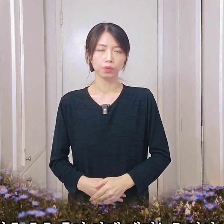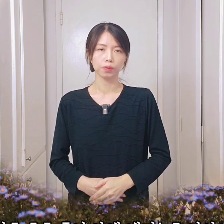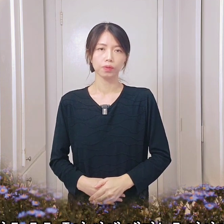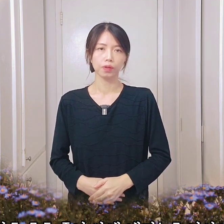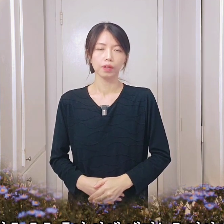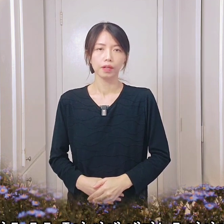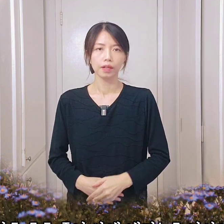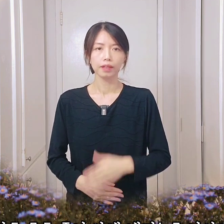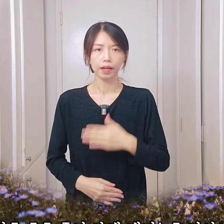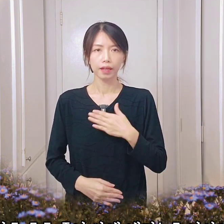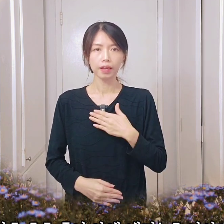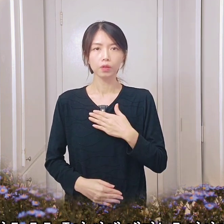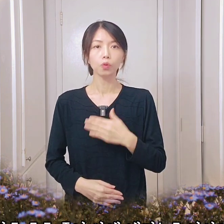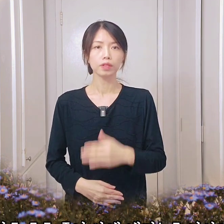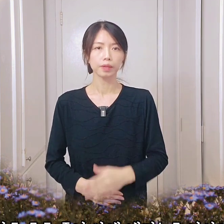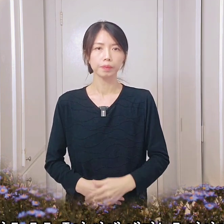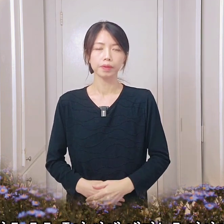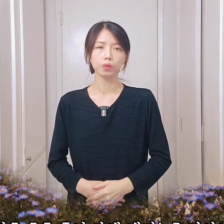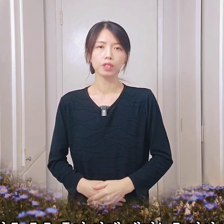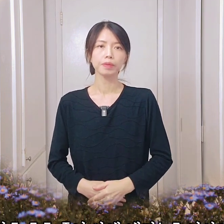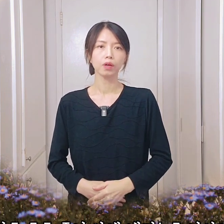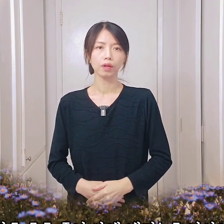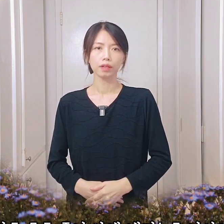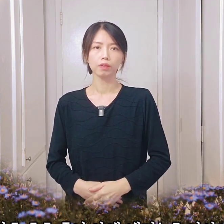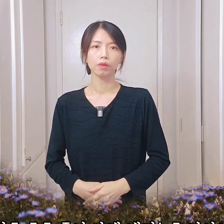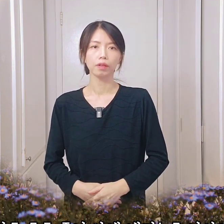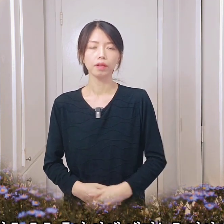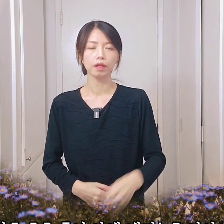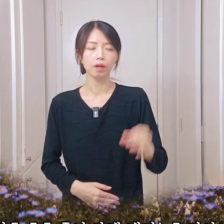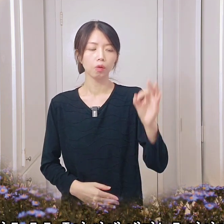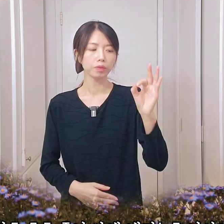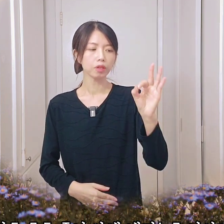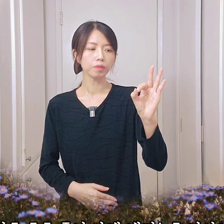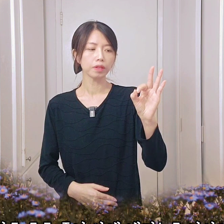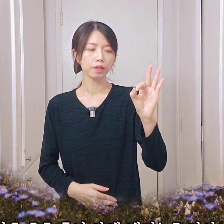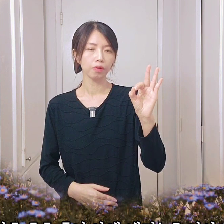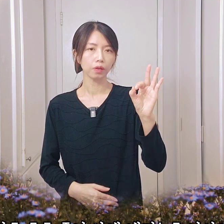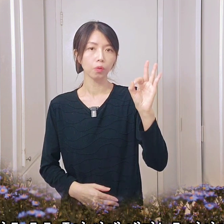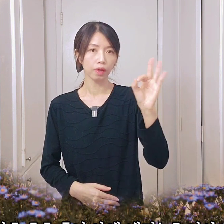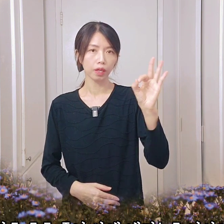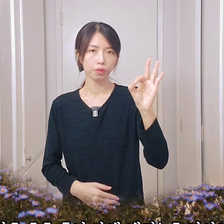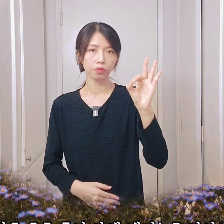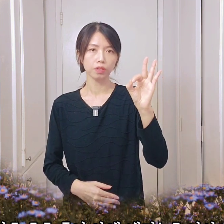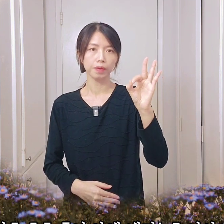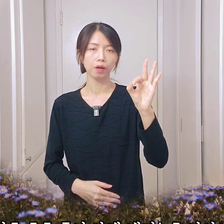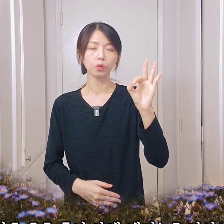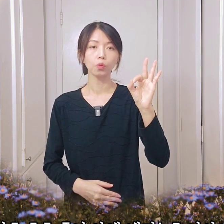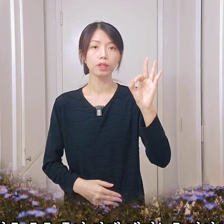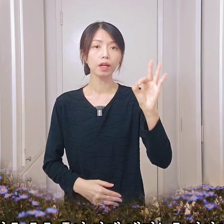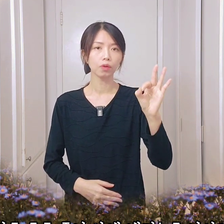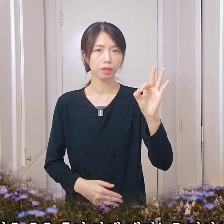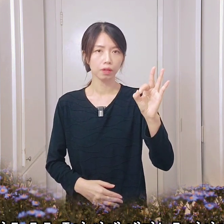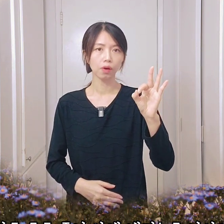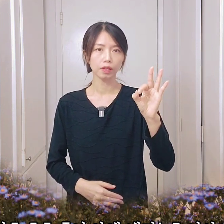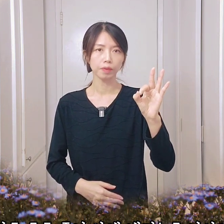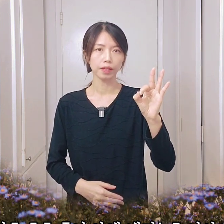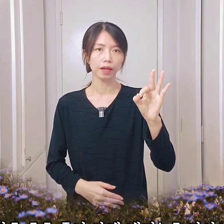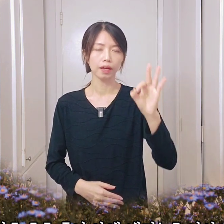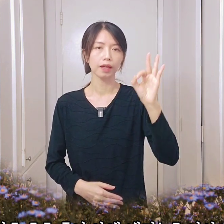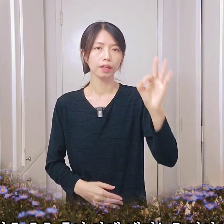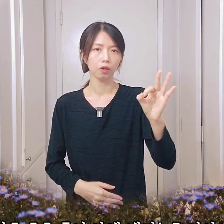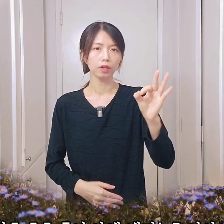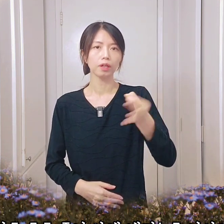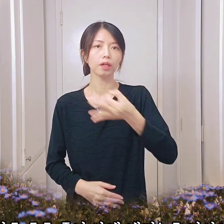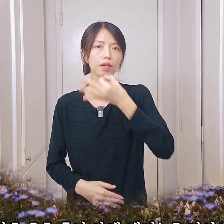모두. 나의 욕심. 욕심이라고 한 뜻의 수어는 엄지검지를 이렇게 동그랗게 붙여주시면 돈이라고 한 뜻의 수어가